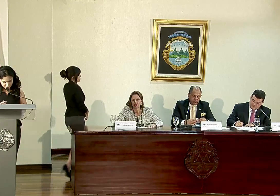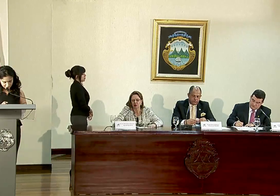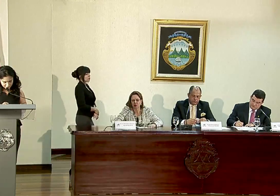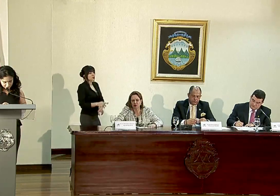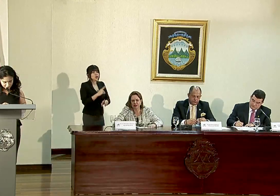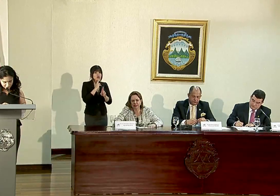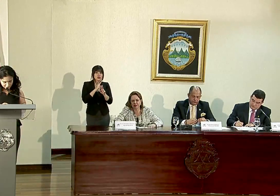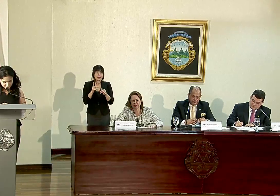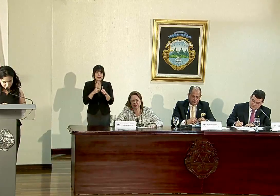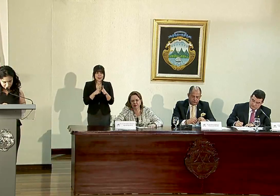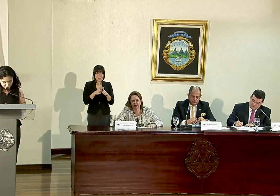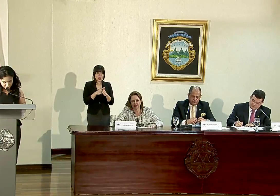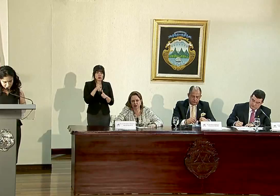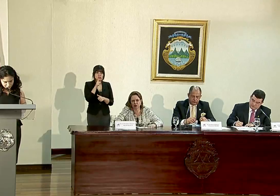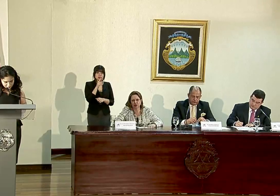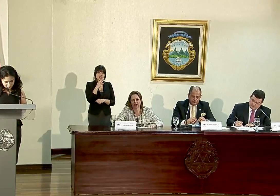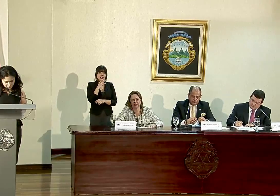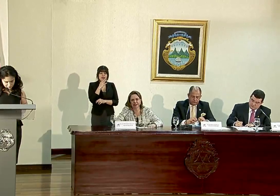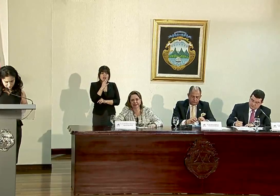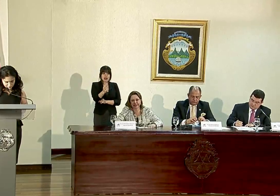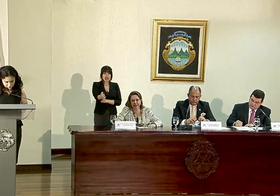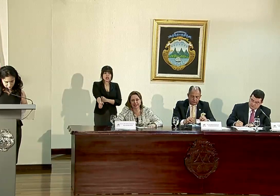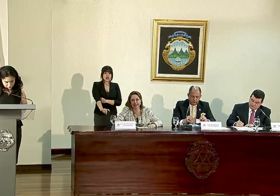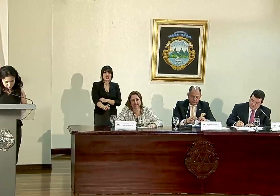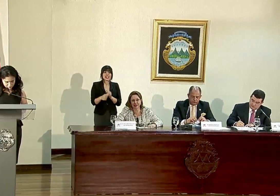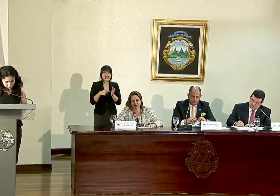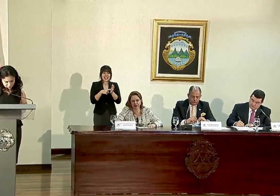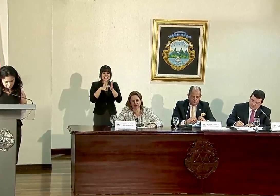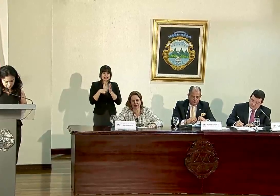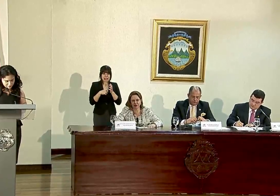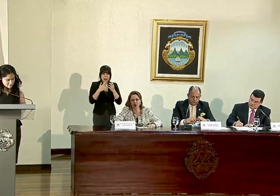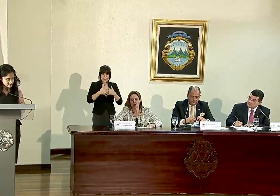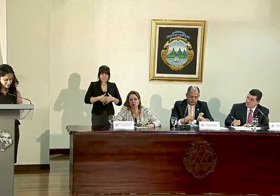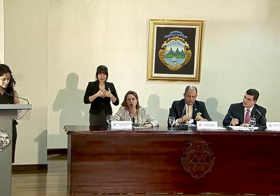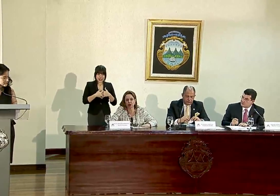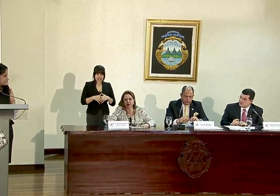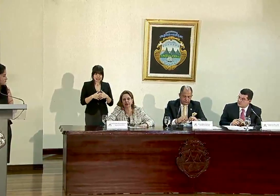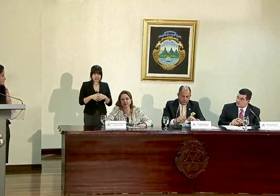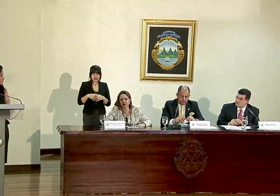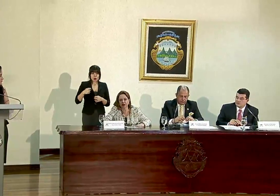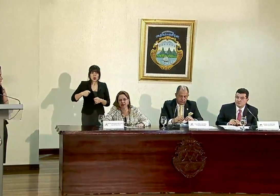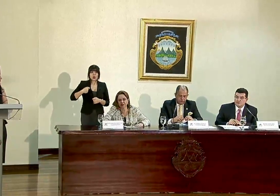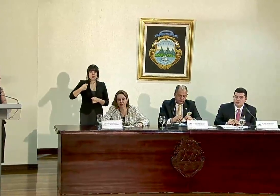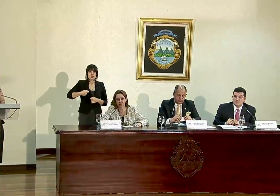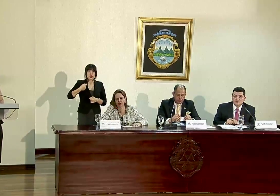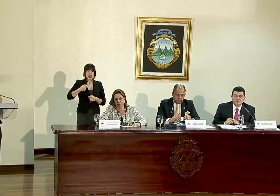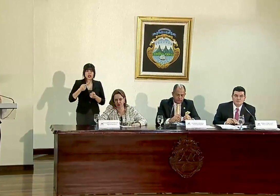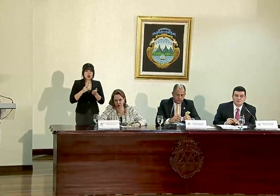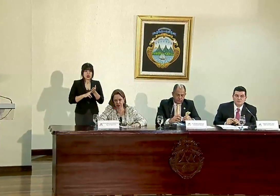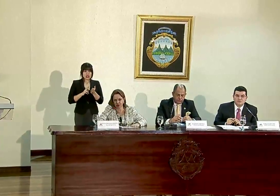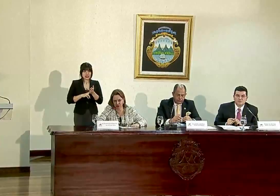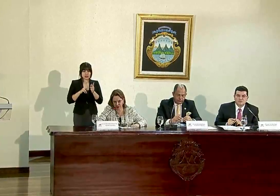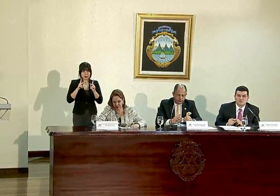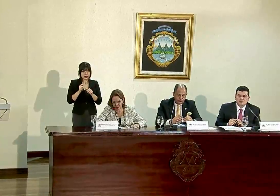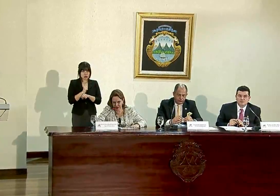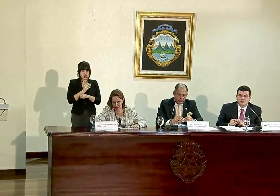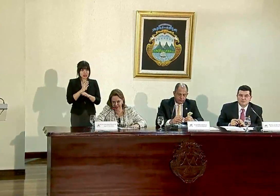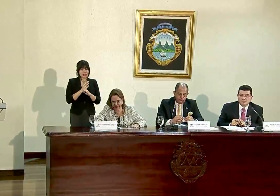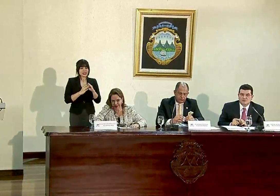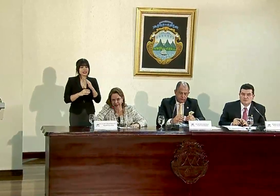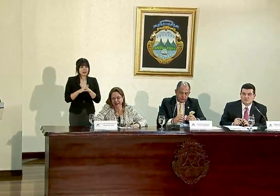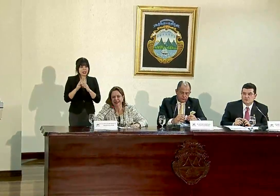vos me estabas hablando de exigirle a las empresas cuota de contratación de personas con